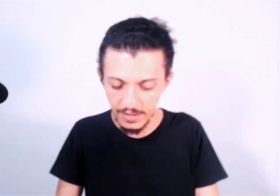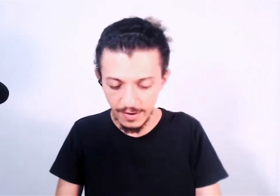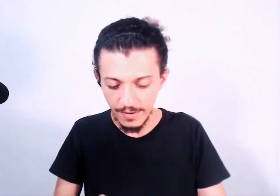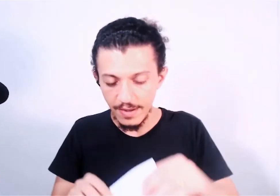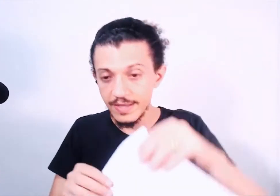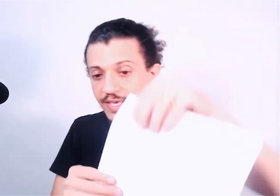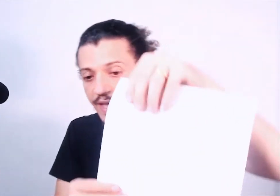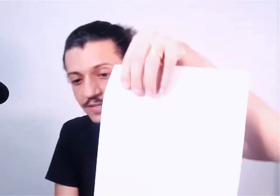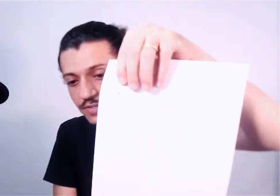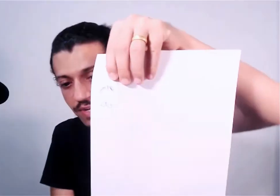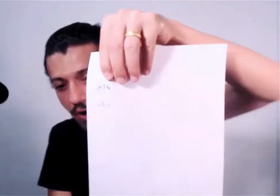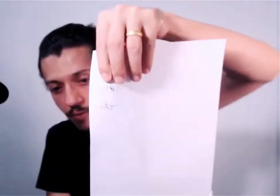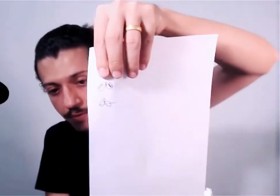ó, que é esse sinal.